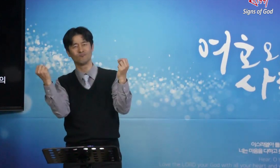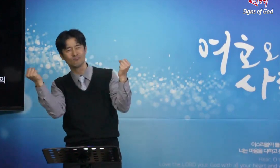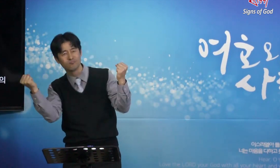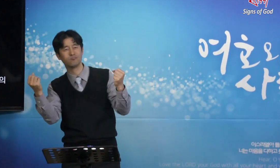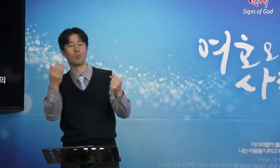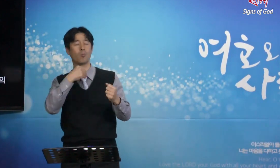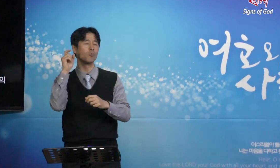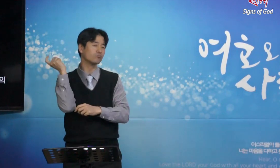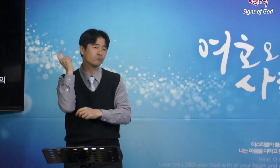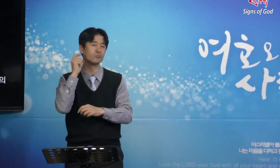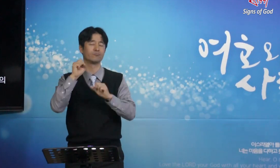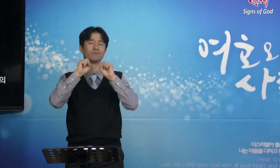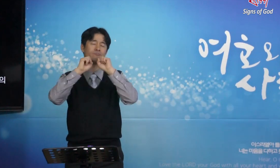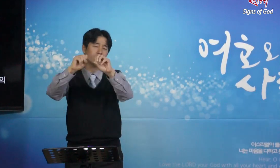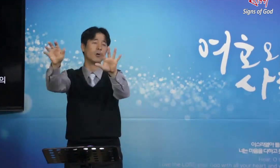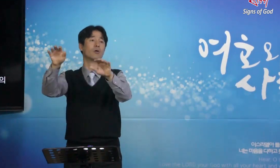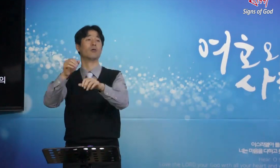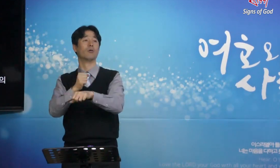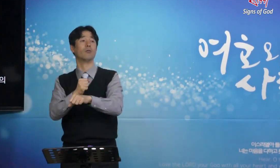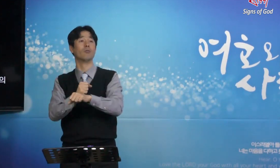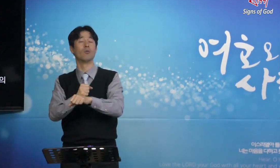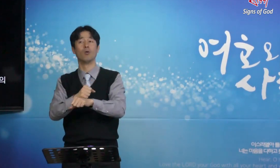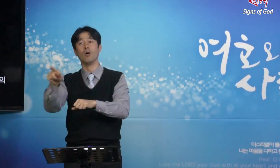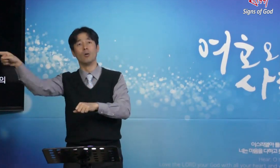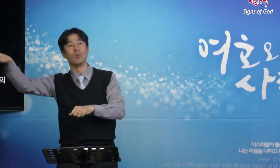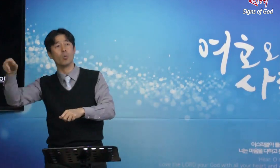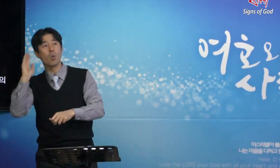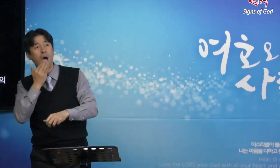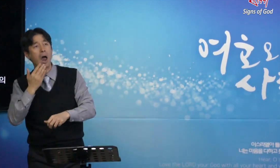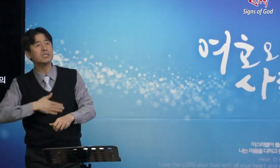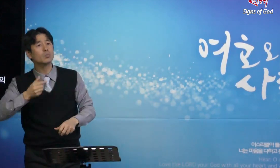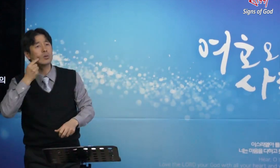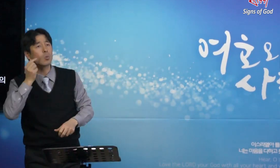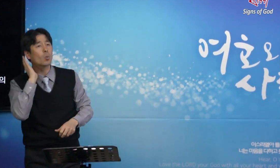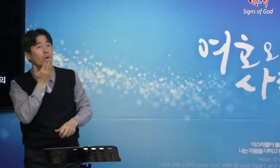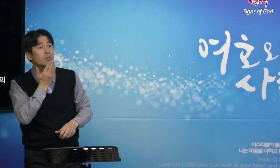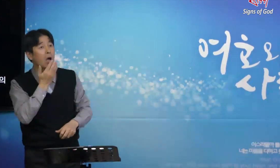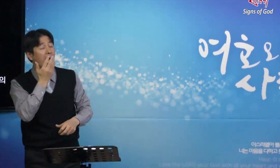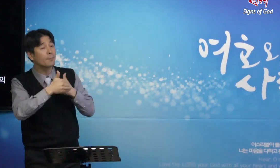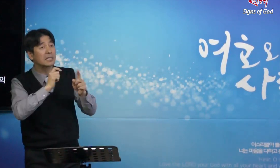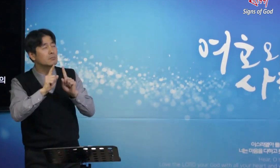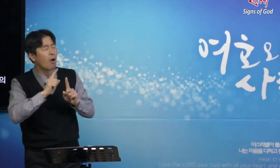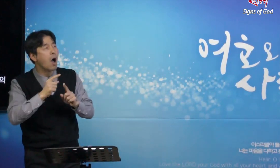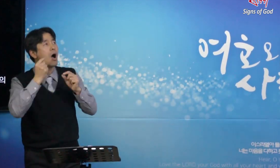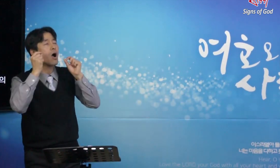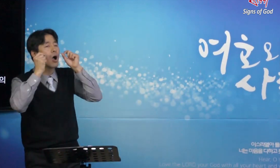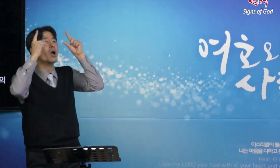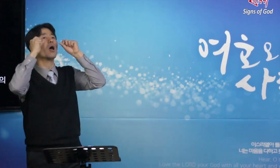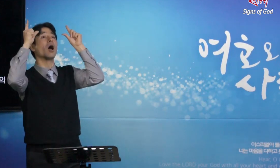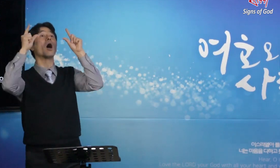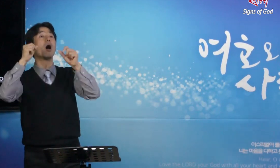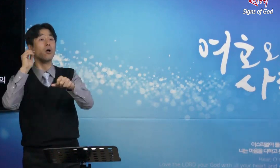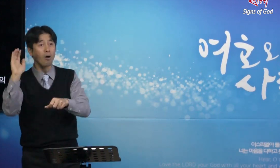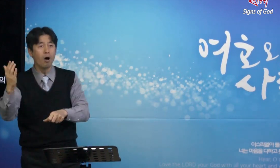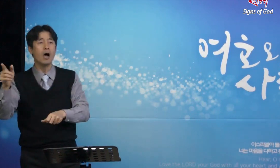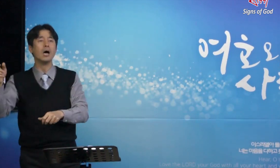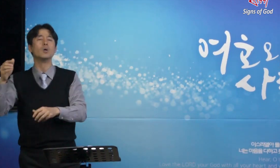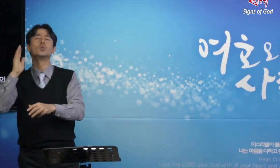같이 복음을 전할 수 있는 계기가 되고, 복음 알지 못하는 농인들이 그런 방송을